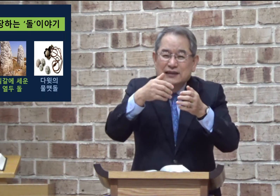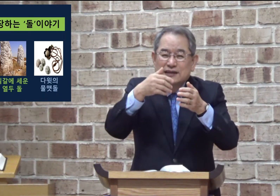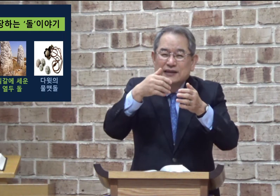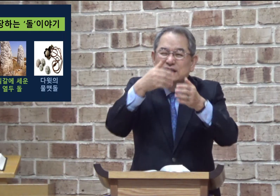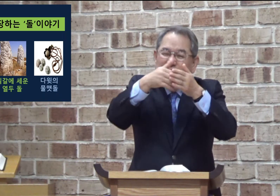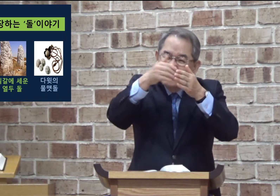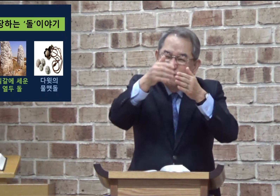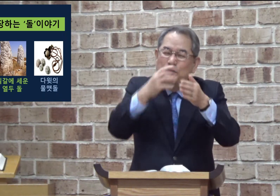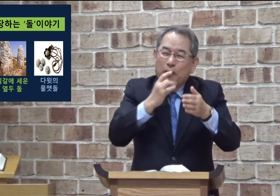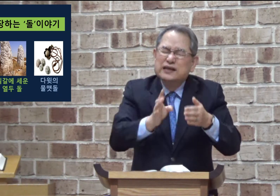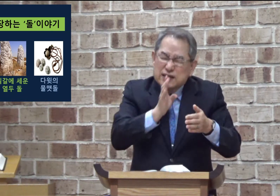12돌이 세워졌습니다.